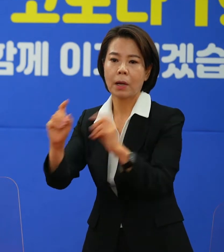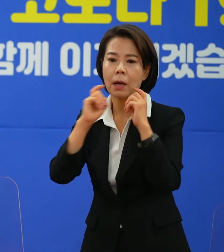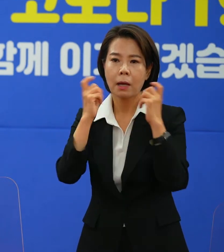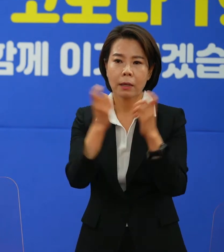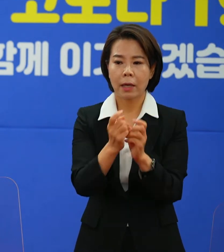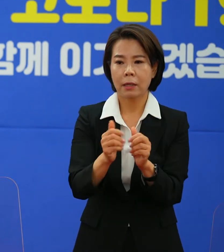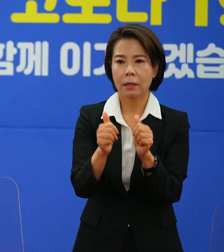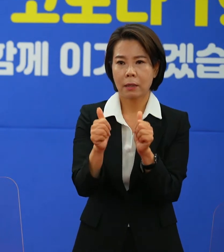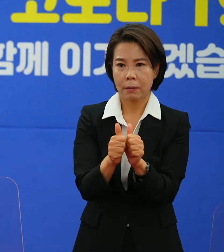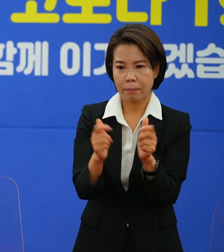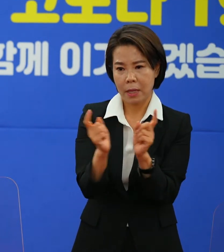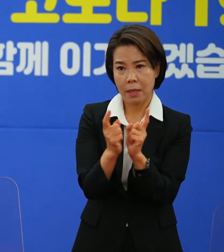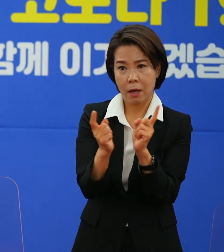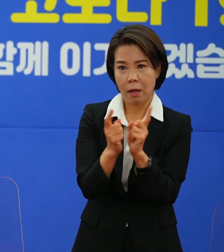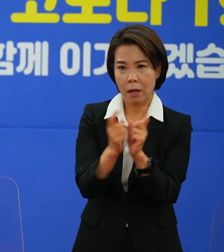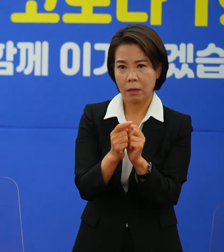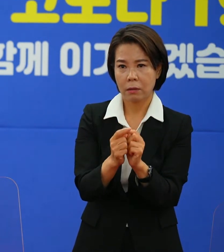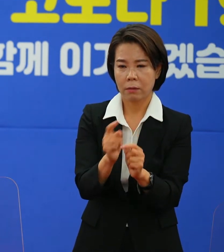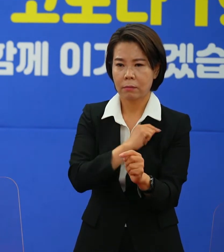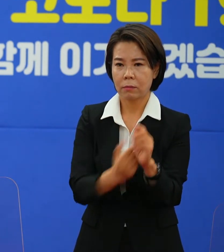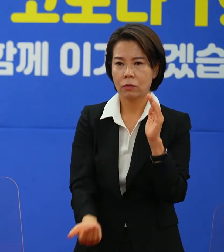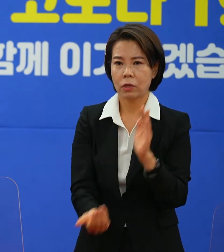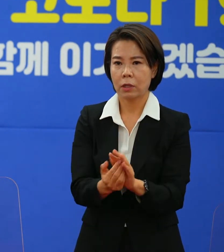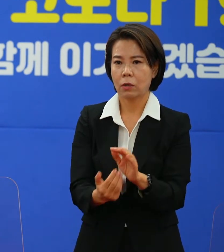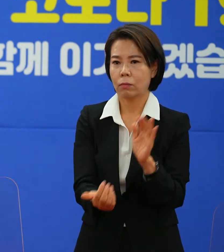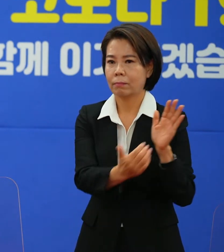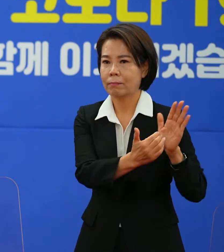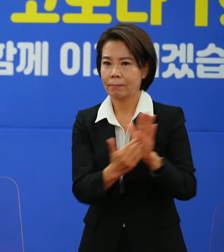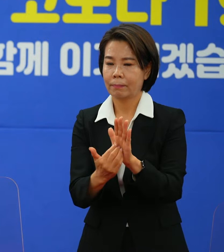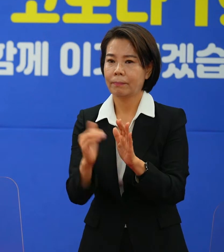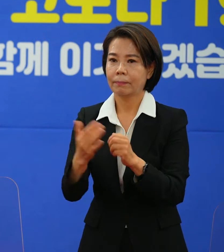간 접촉을 최대한 차단할 방침입니다.